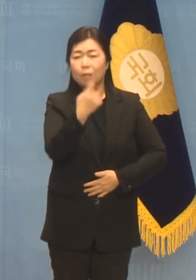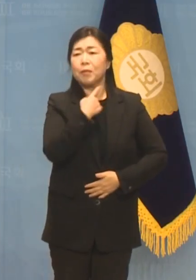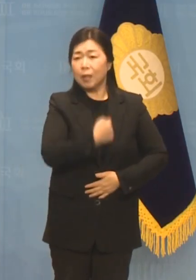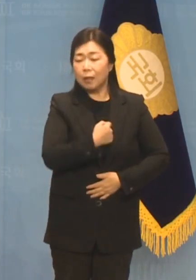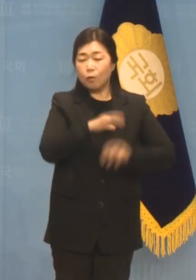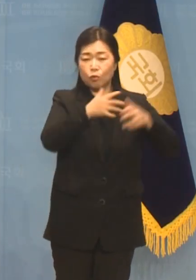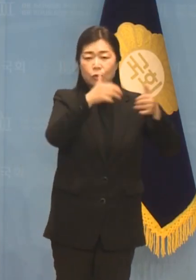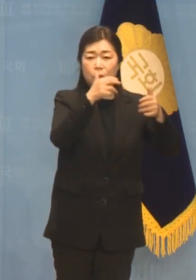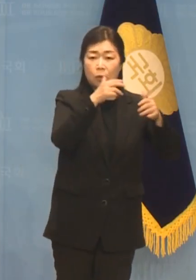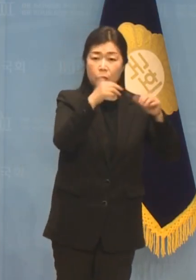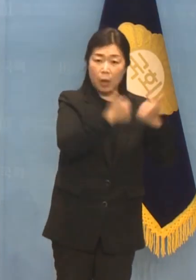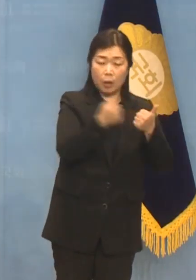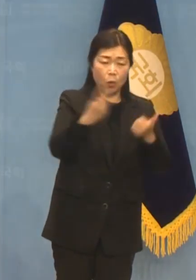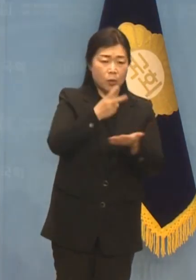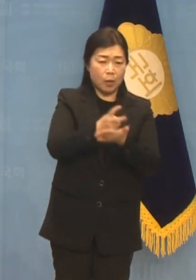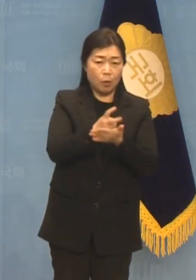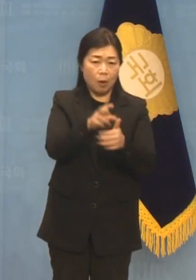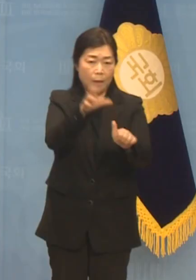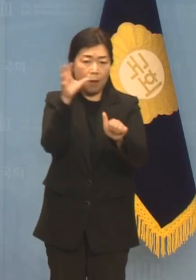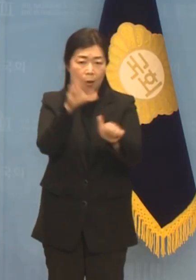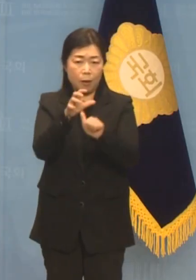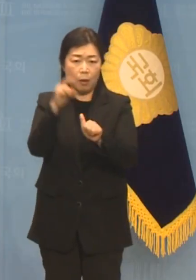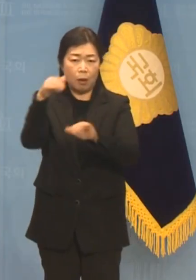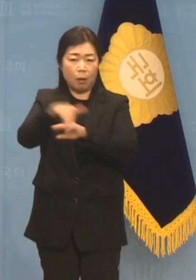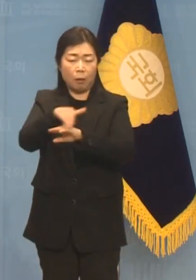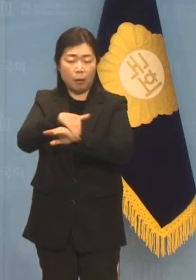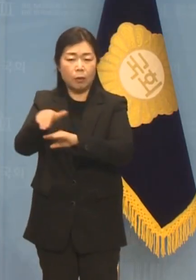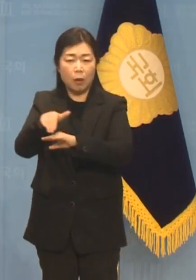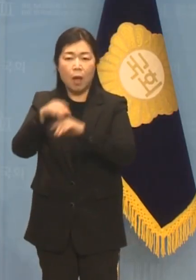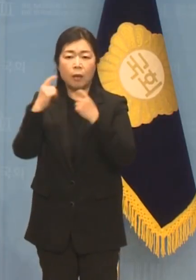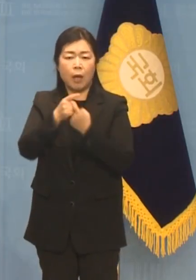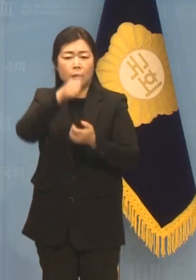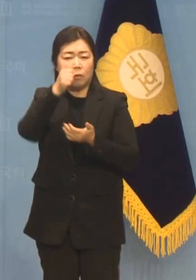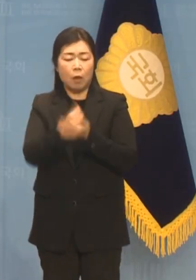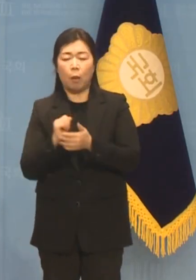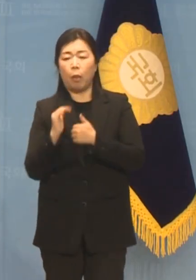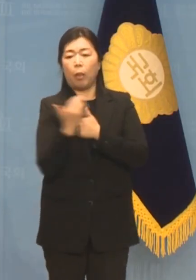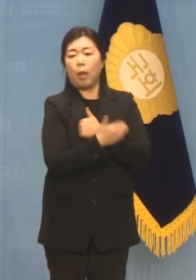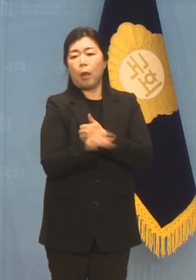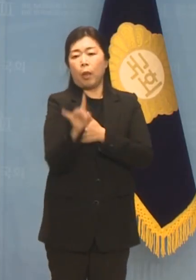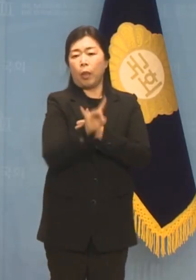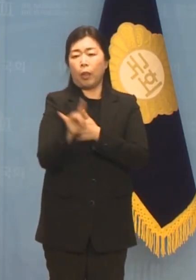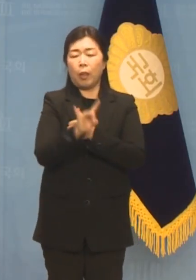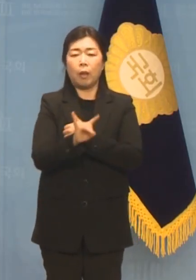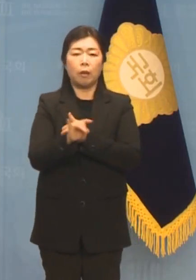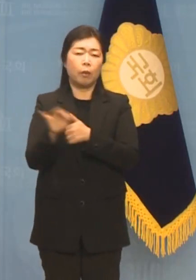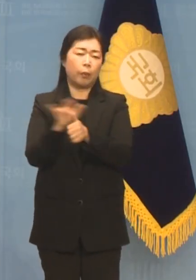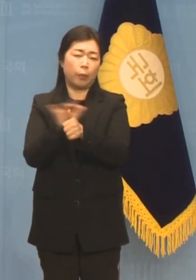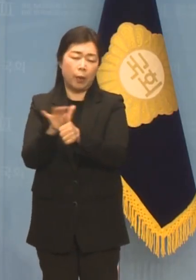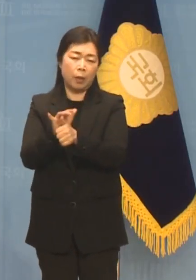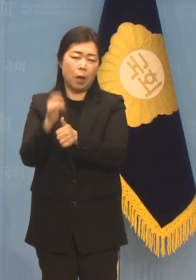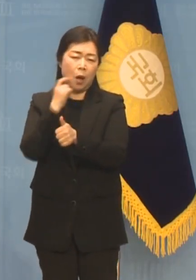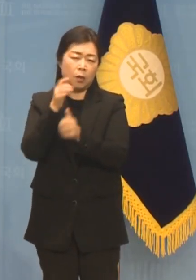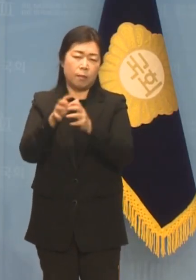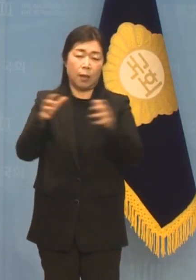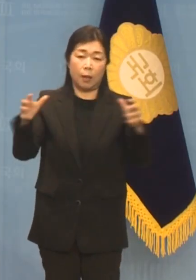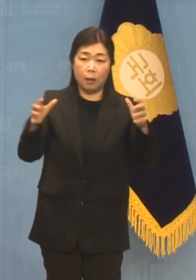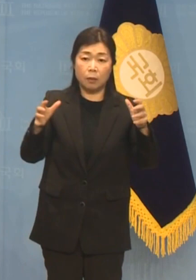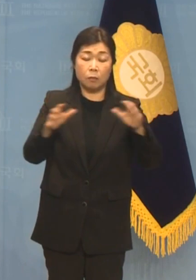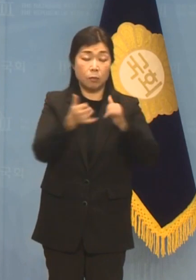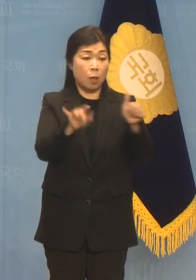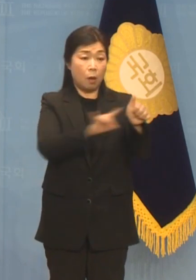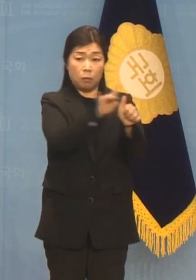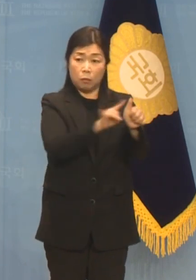제도를 악용해 개인 범죄를 방탄하고 위장 우클릭, 거짓말을 밥 먹듯이 하면서 국민을